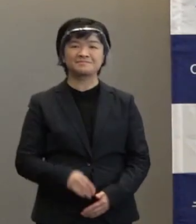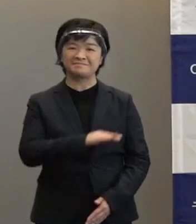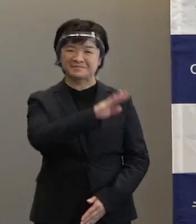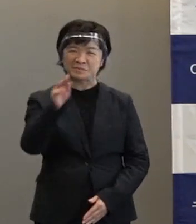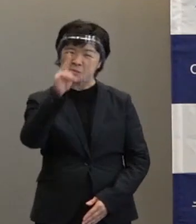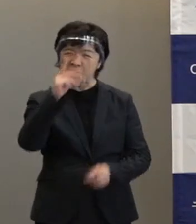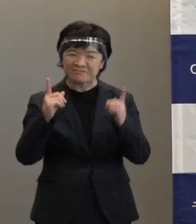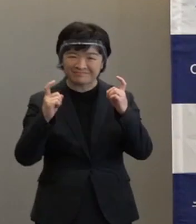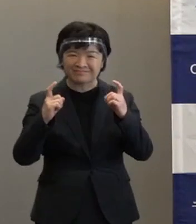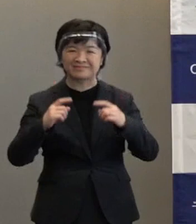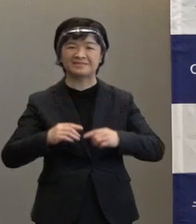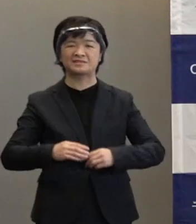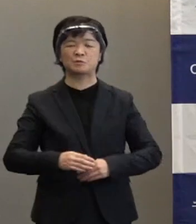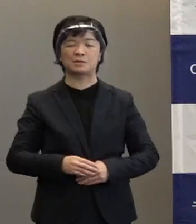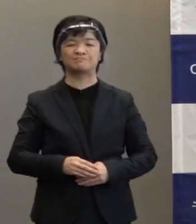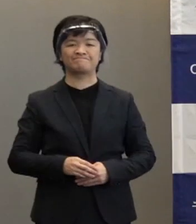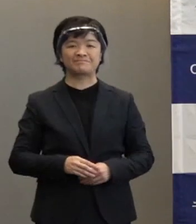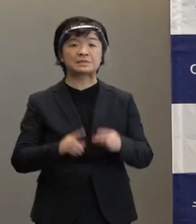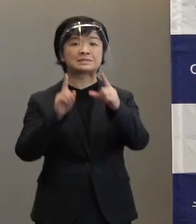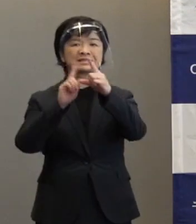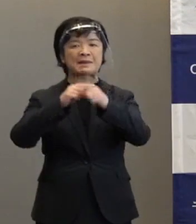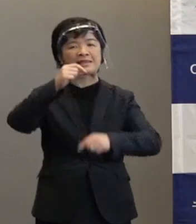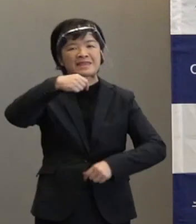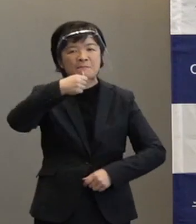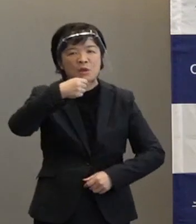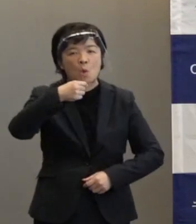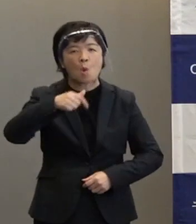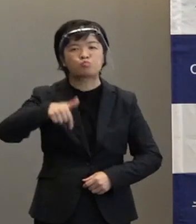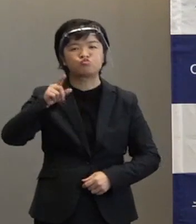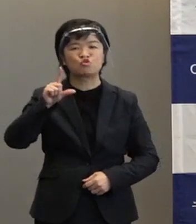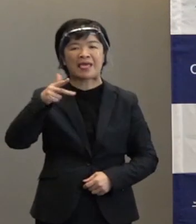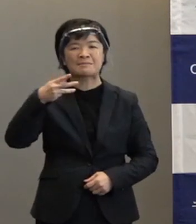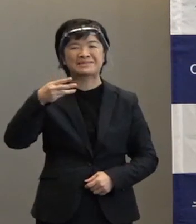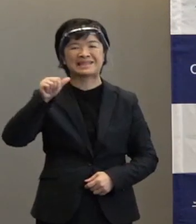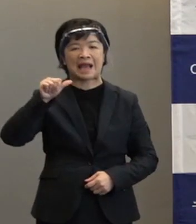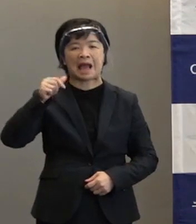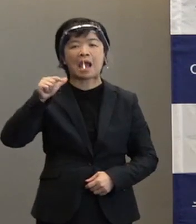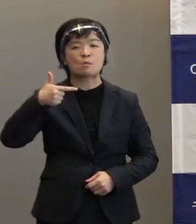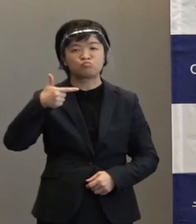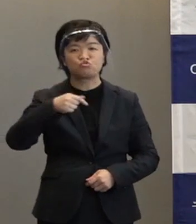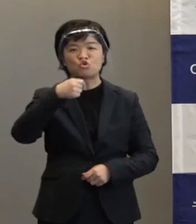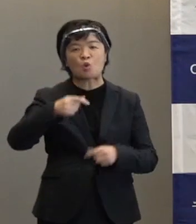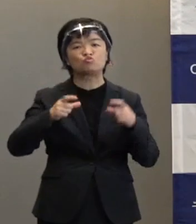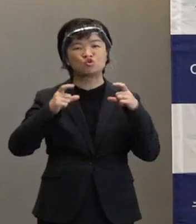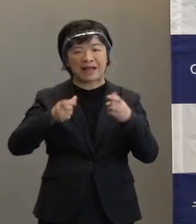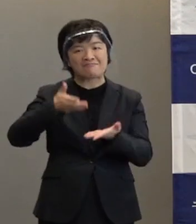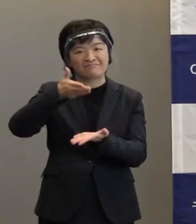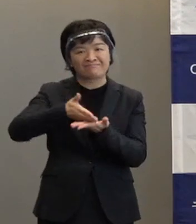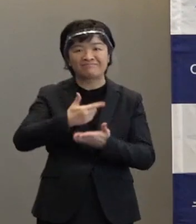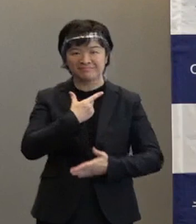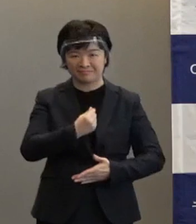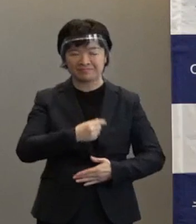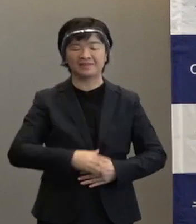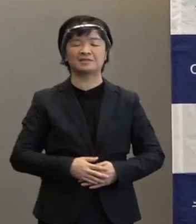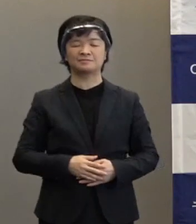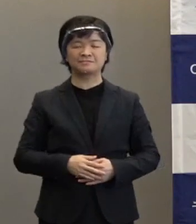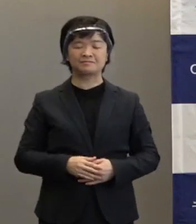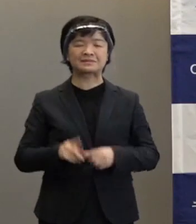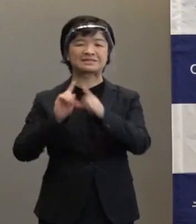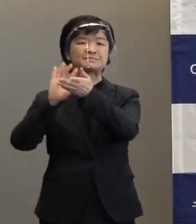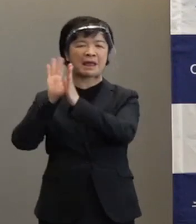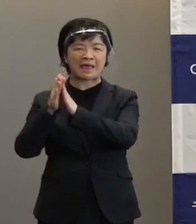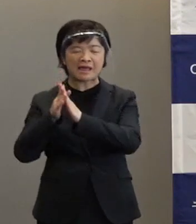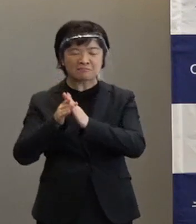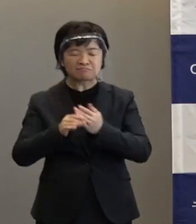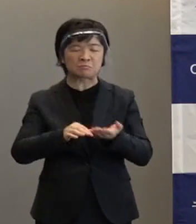皆様こんにちは。はじめに千葉で食べようプレミアム食事券キャンペーンについてお話をいたします。現在は県内の